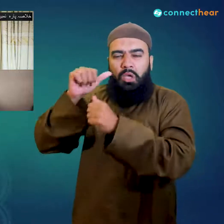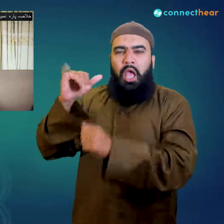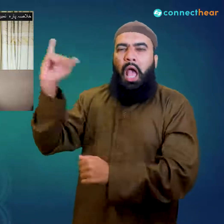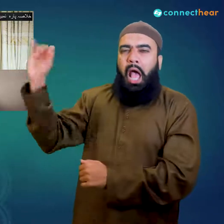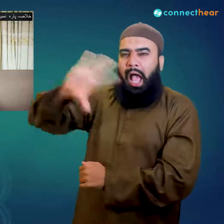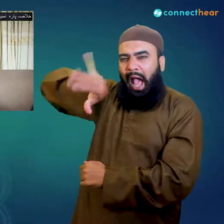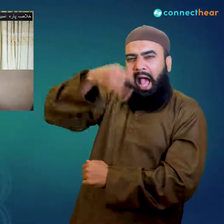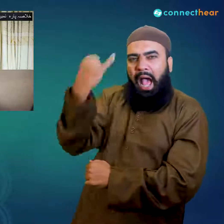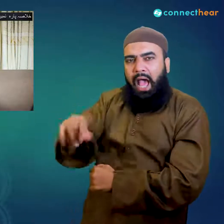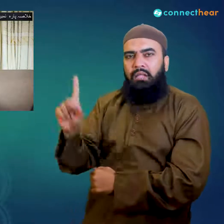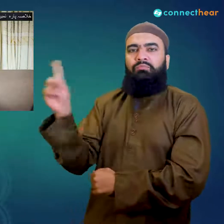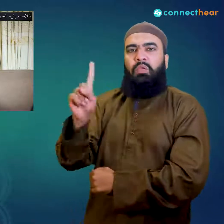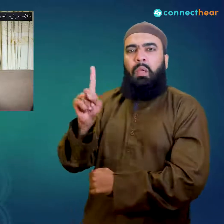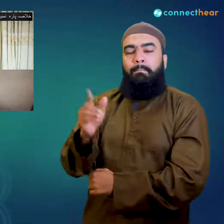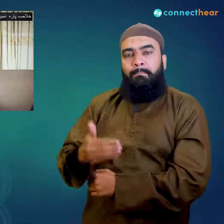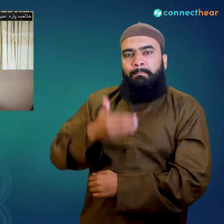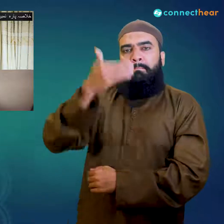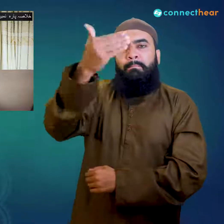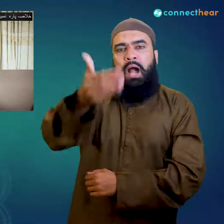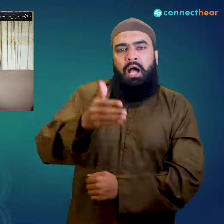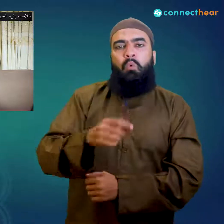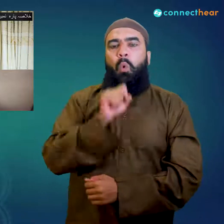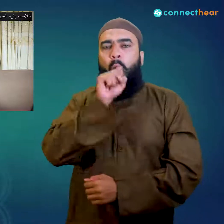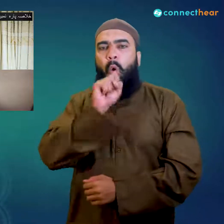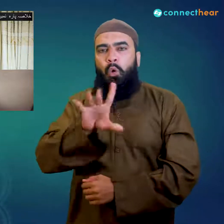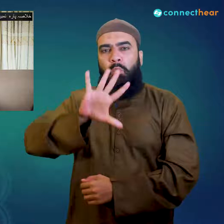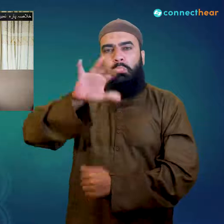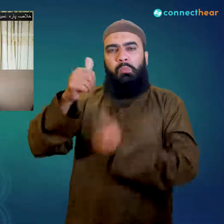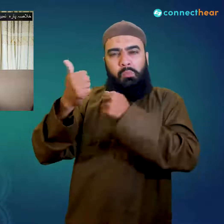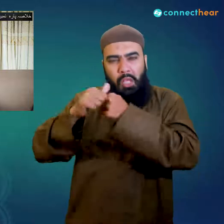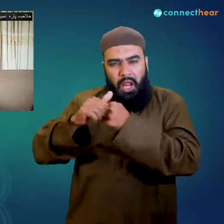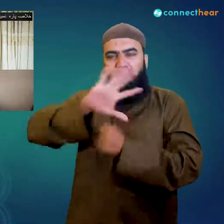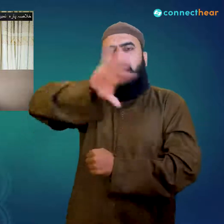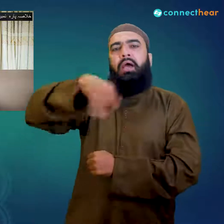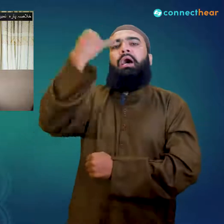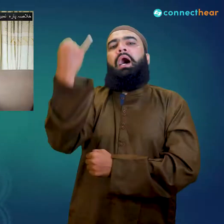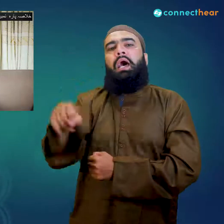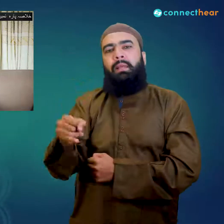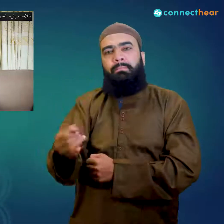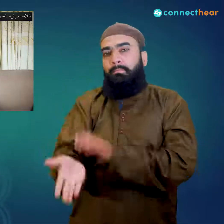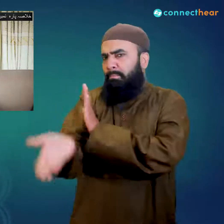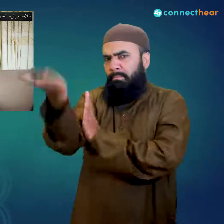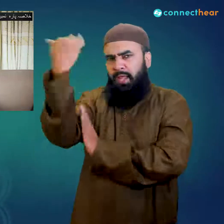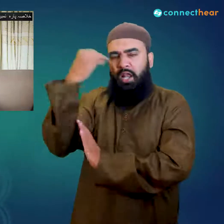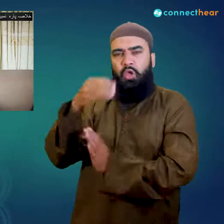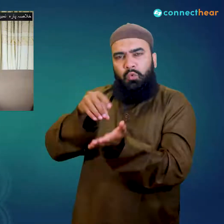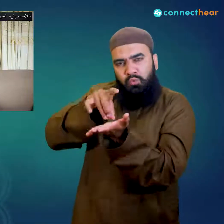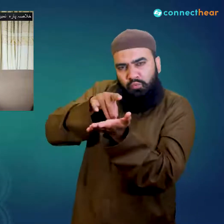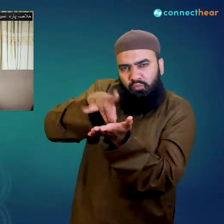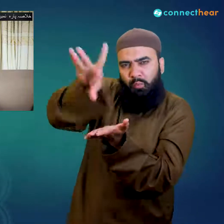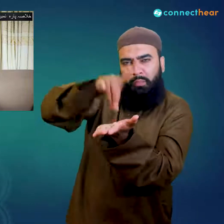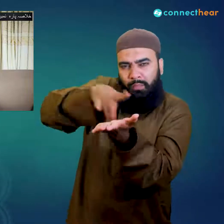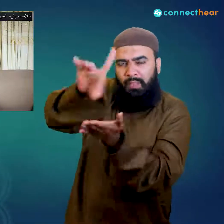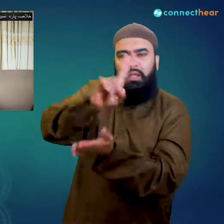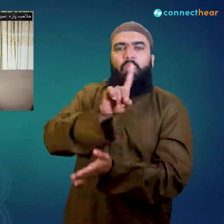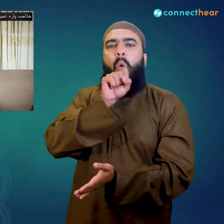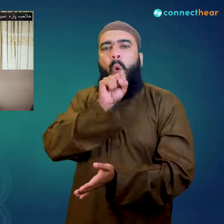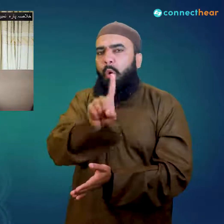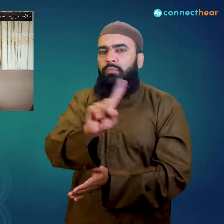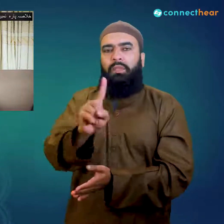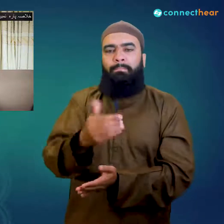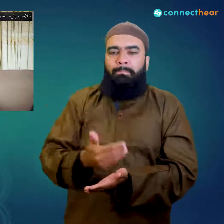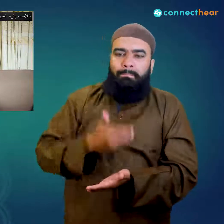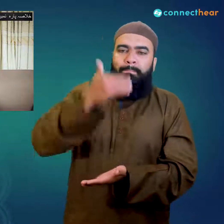نازل ہوا۔ اسی طرح ابتدا میں زکوٰۃ کا حکم نہیں تھا، زکوٰۃ کا حکم بھی بعد میں آیا۔ تو اس قسم کی چیزیں ناسخ اور